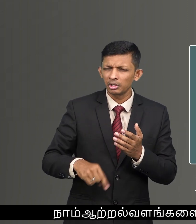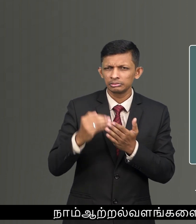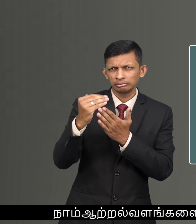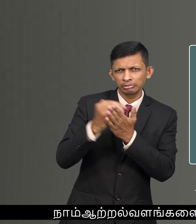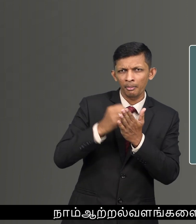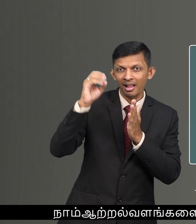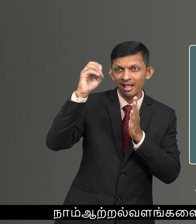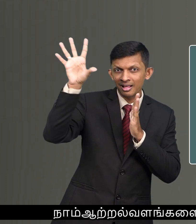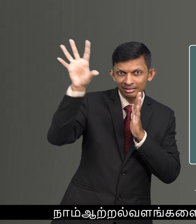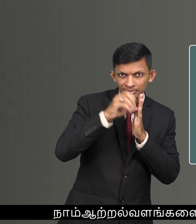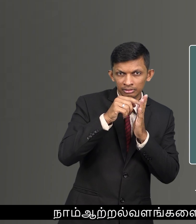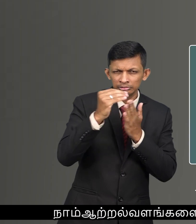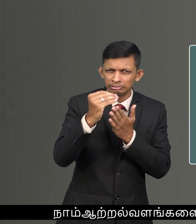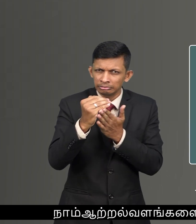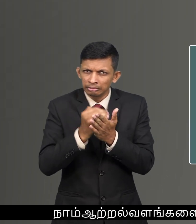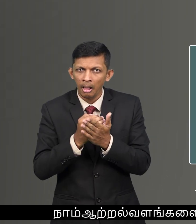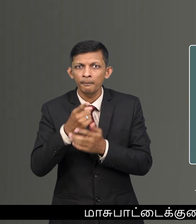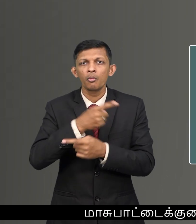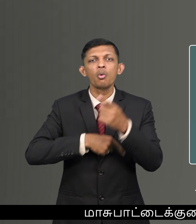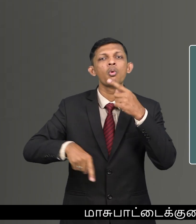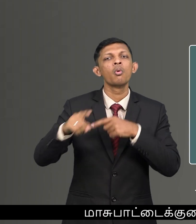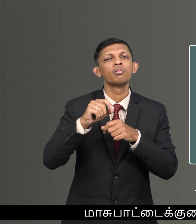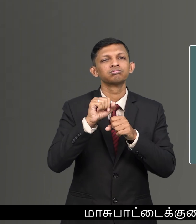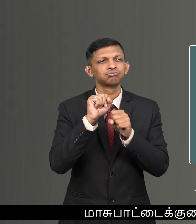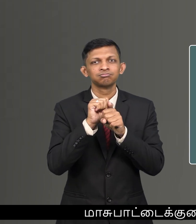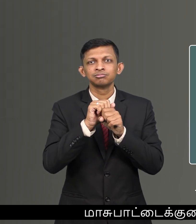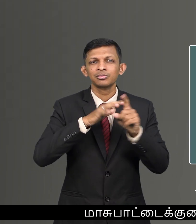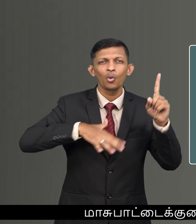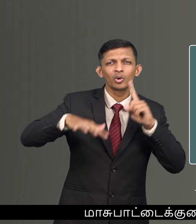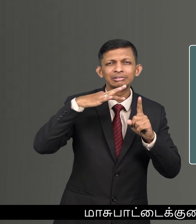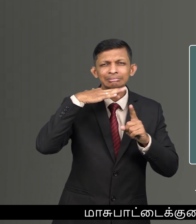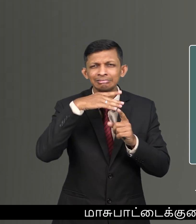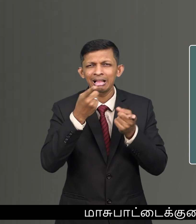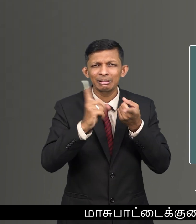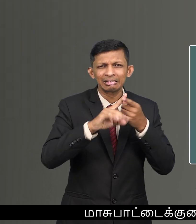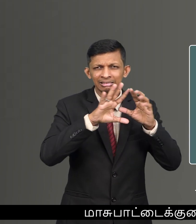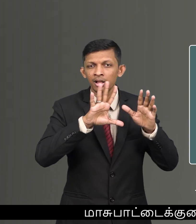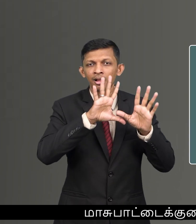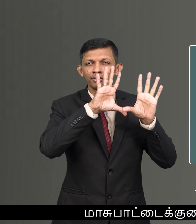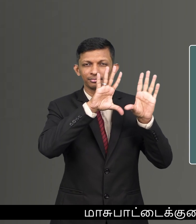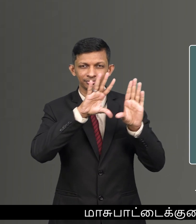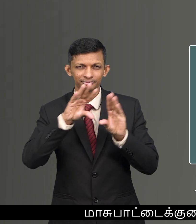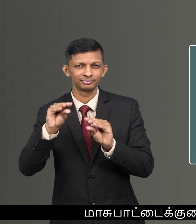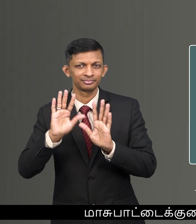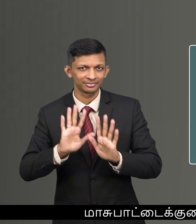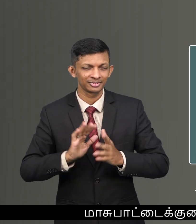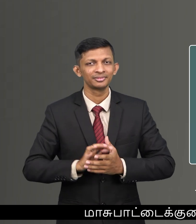ஆற்றல் வளங்களை சேமிப்பதோடு மட்டுமல்லாமல் மாசுபாட்டை குறைக்கவும் பாடுபட வேண்டும்.